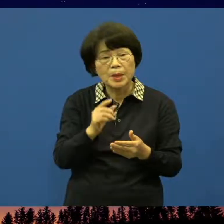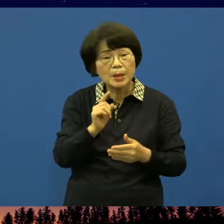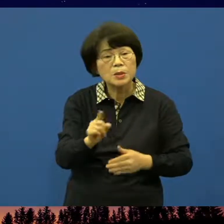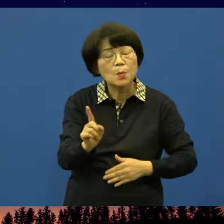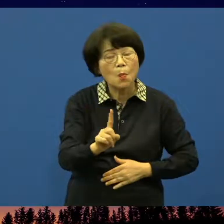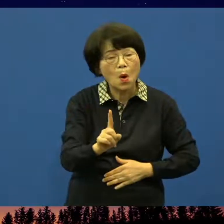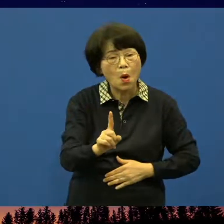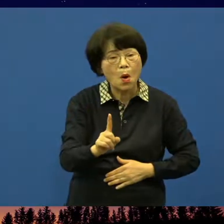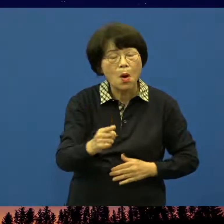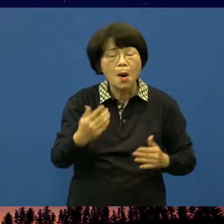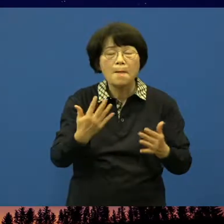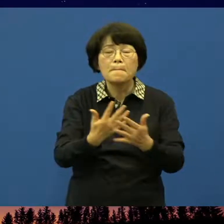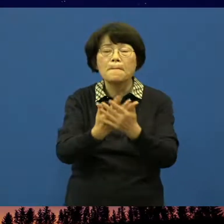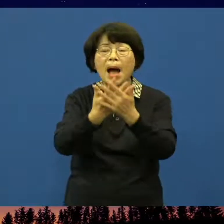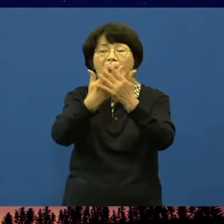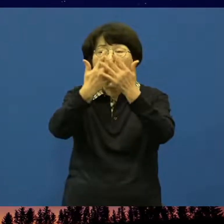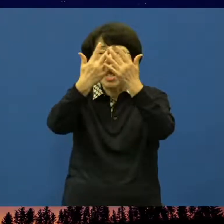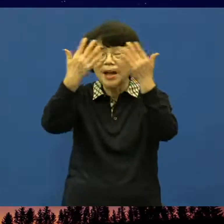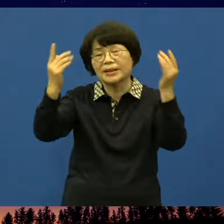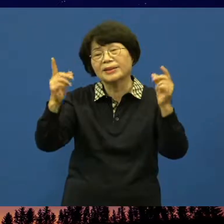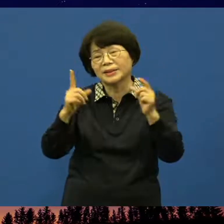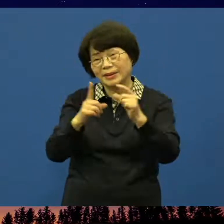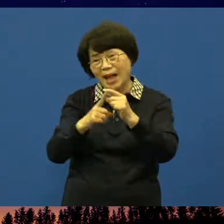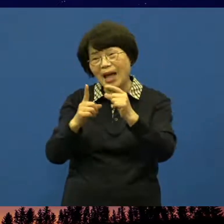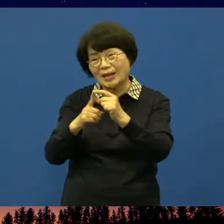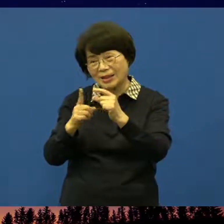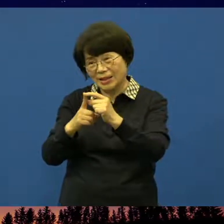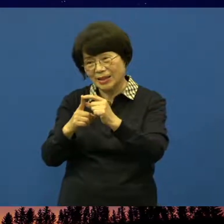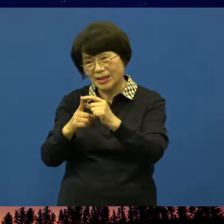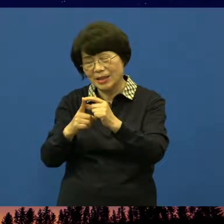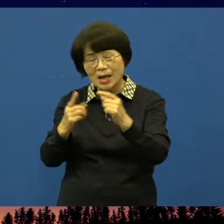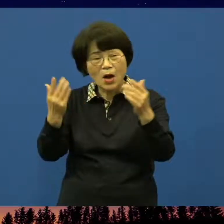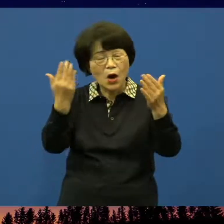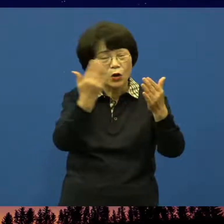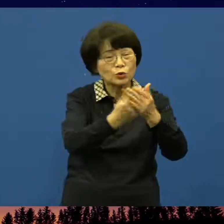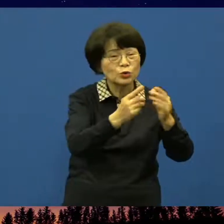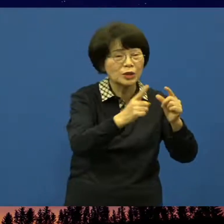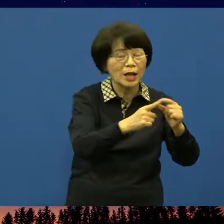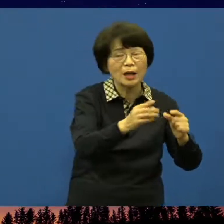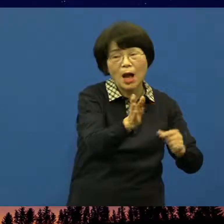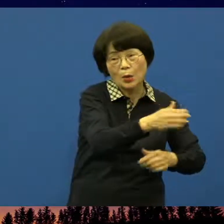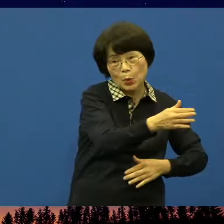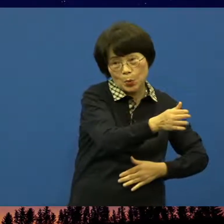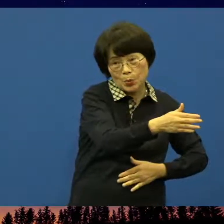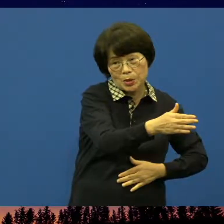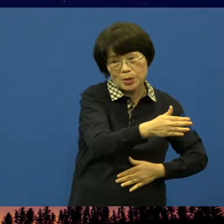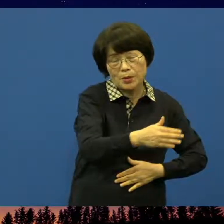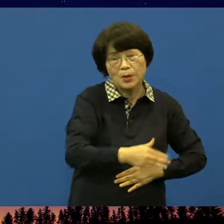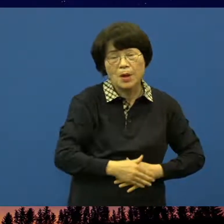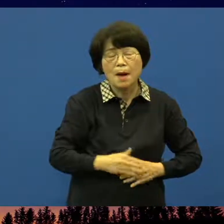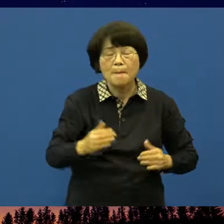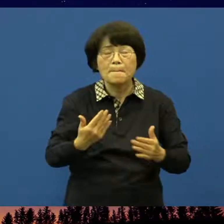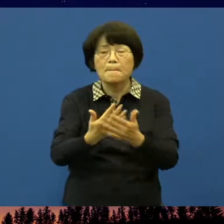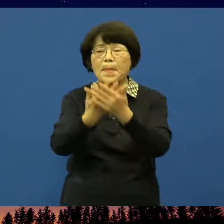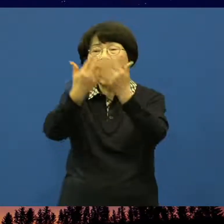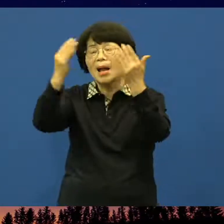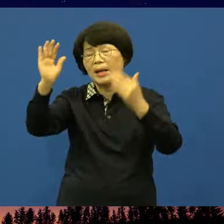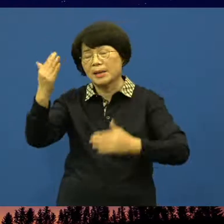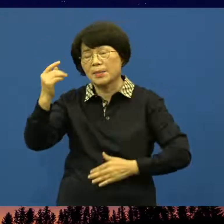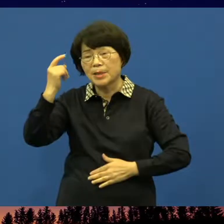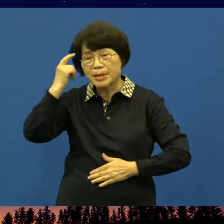뭐예요? 밝은 거예요. 밝은 거. 어느 것 하나 어두운 게 없어요. 이 단어들 안에. 밝아야 돼요. 여러분,